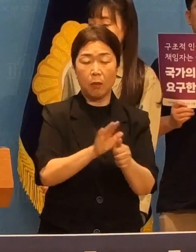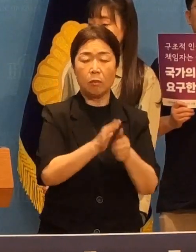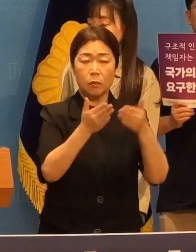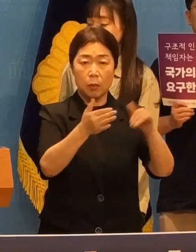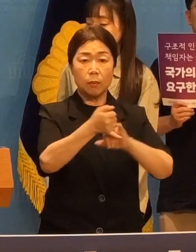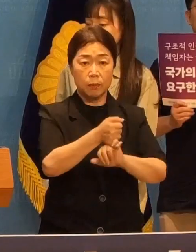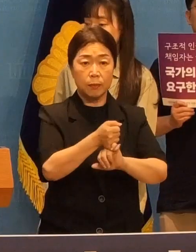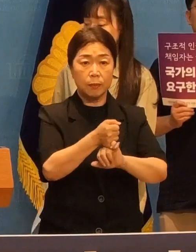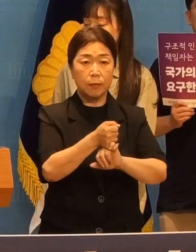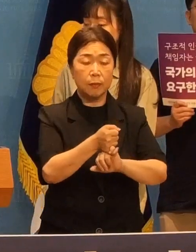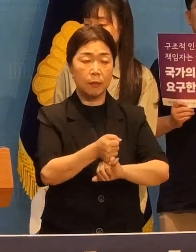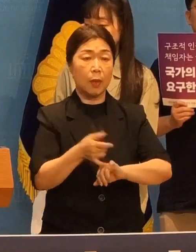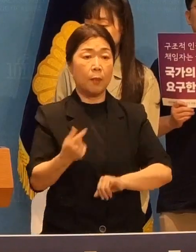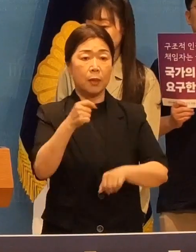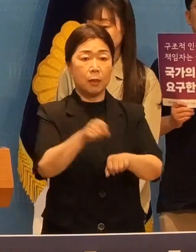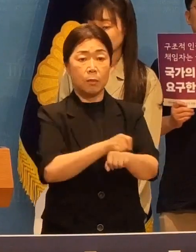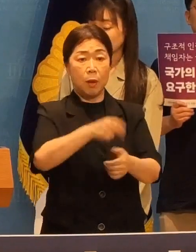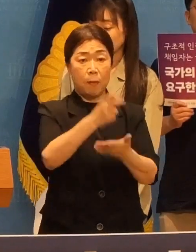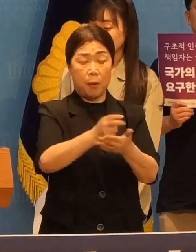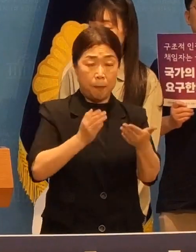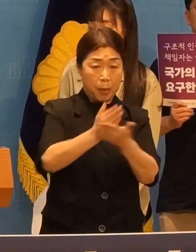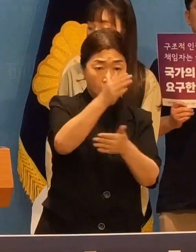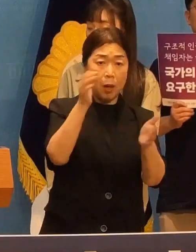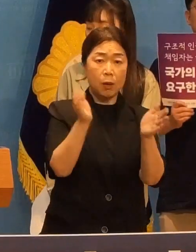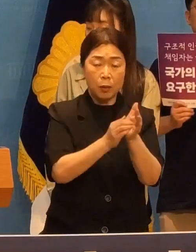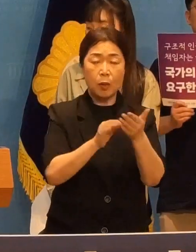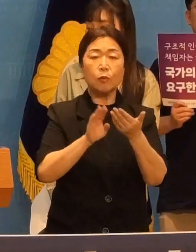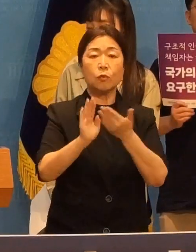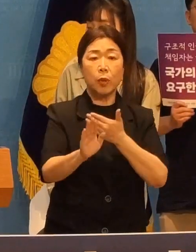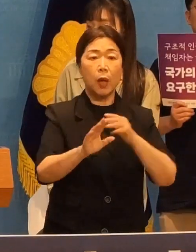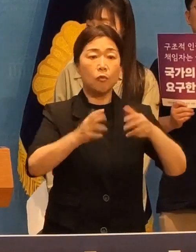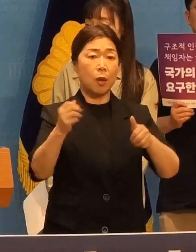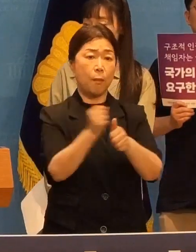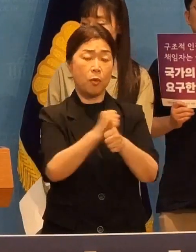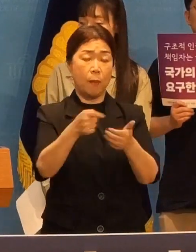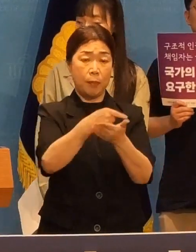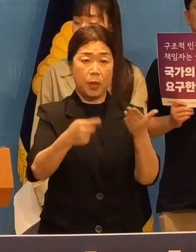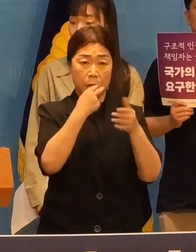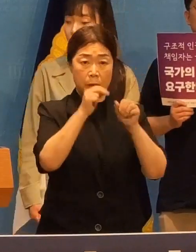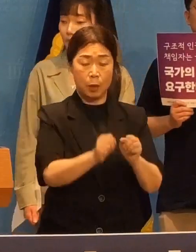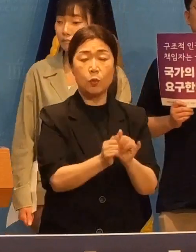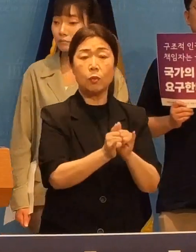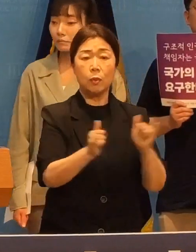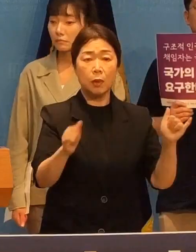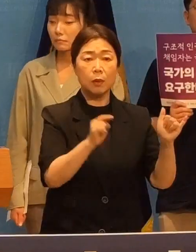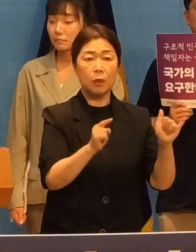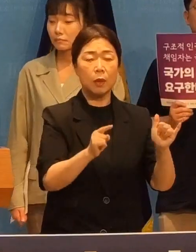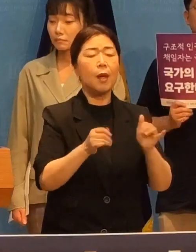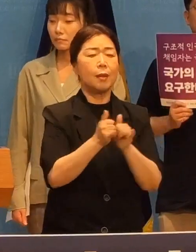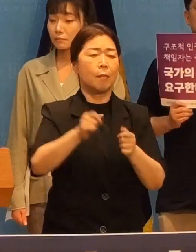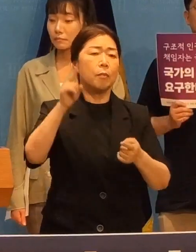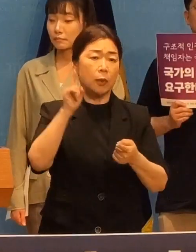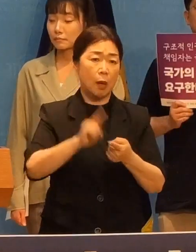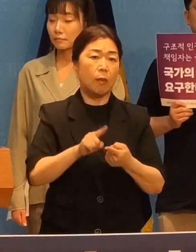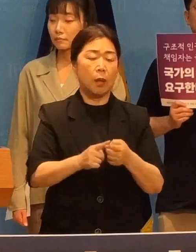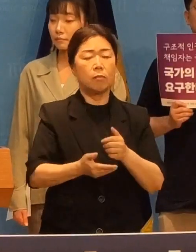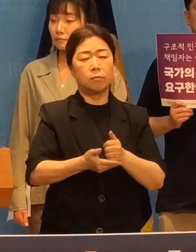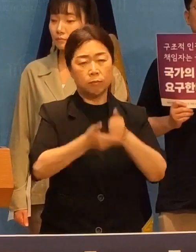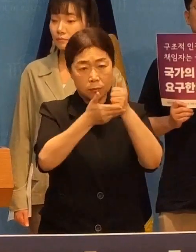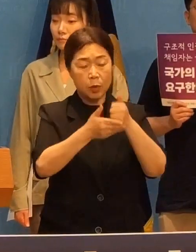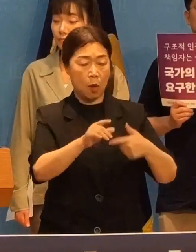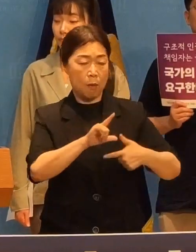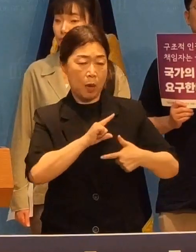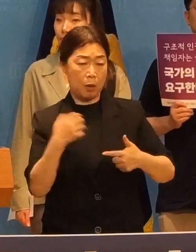법안이 제정되어 집단 수용시설 등에서의 국가폭력 피해 생존인들이 인간으로서의 존엄과